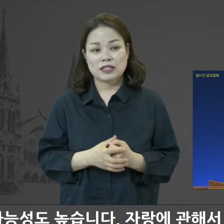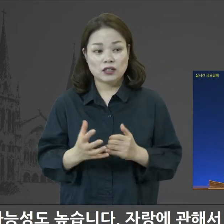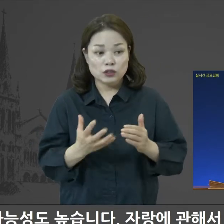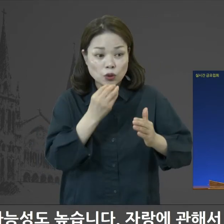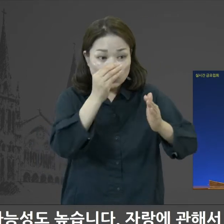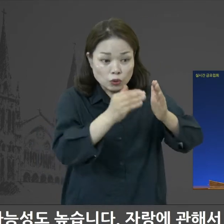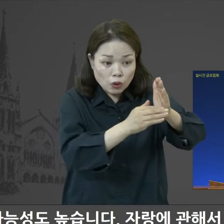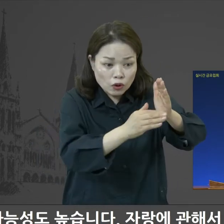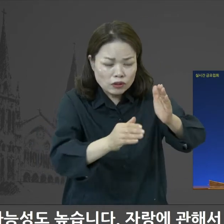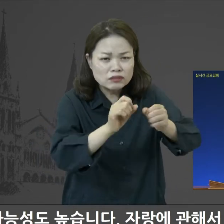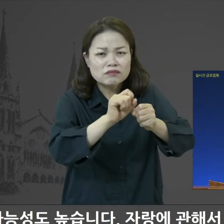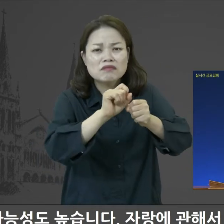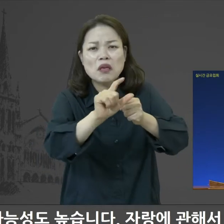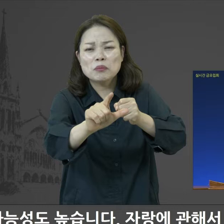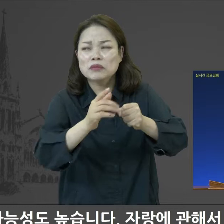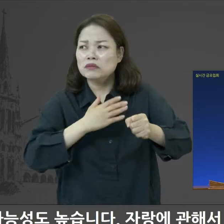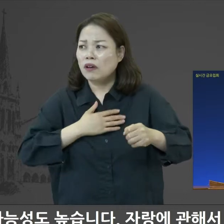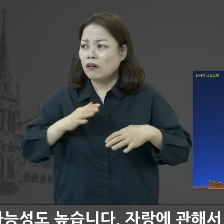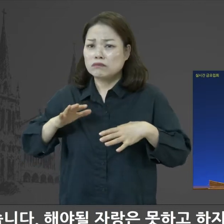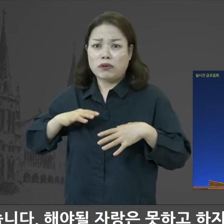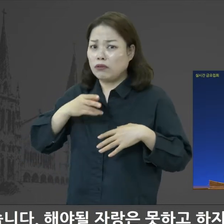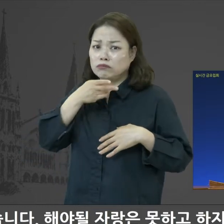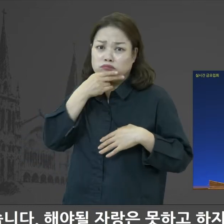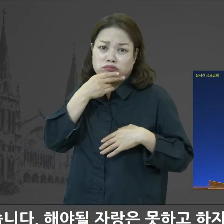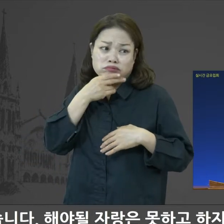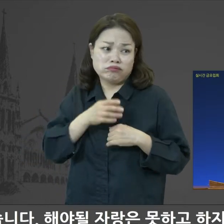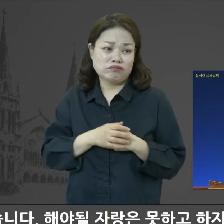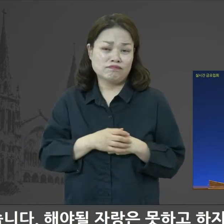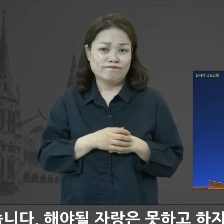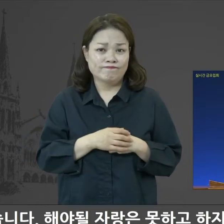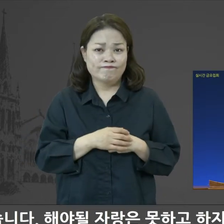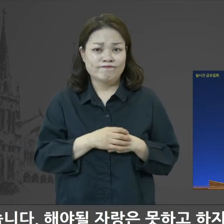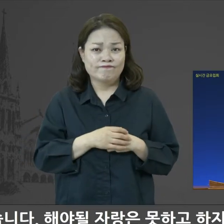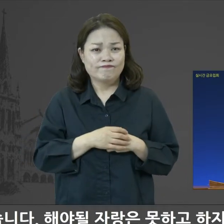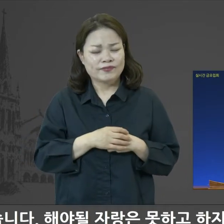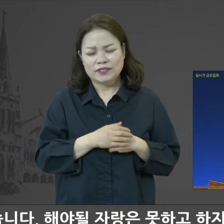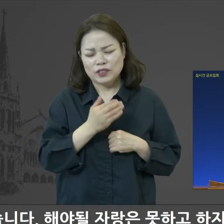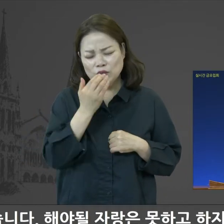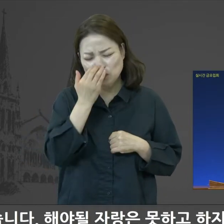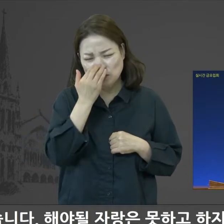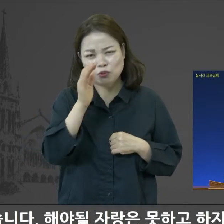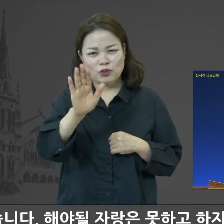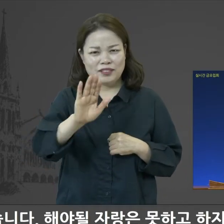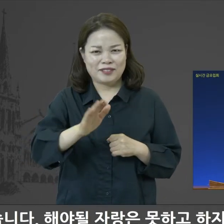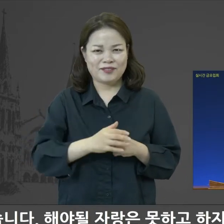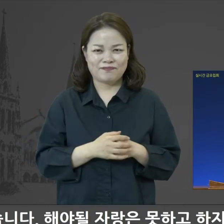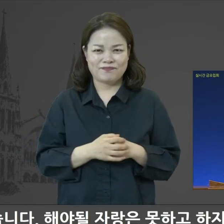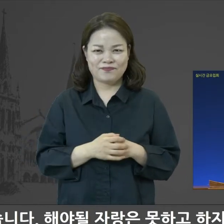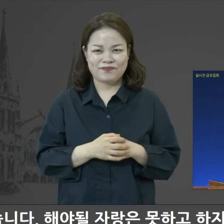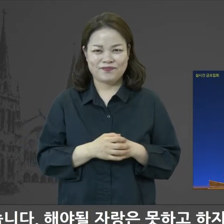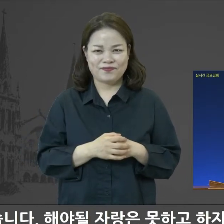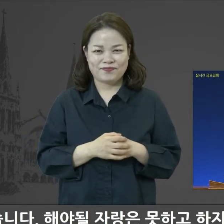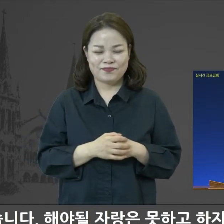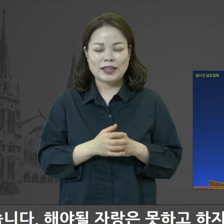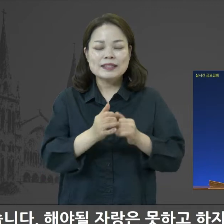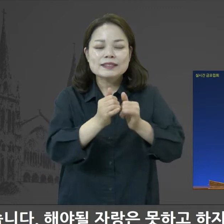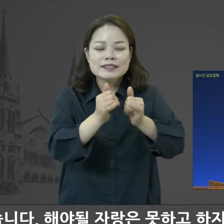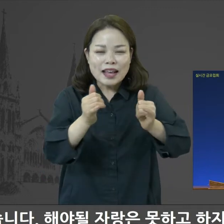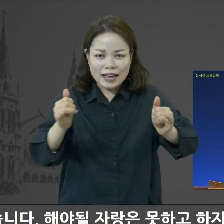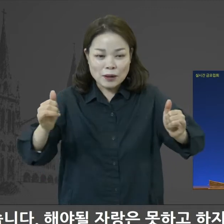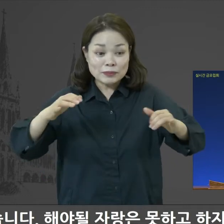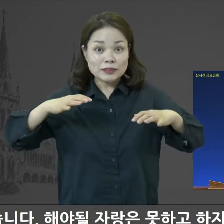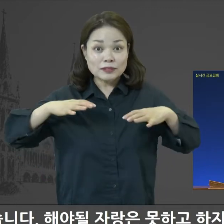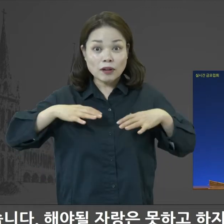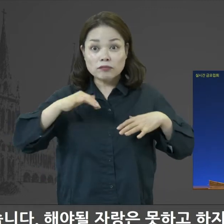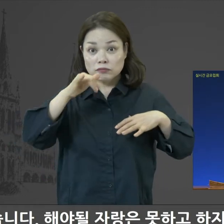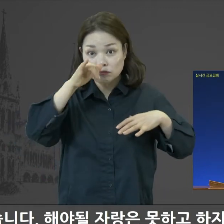성도님 중에 다수가 나는 자랑할 게 별로 없는데요, 이렇게, 이건 겸손이 아닙니다. 사람은